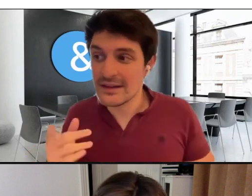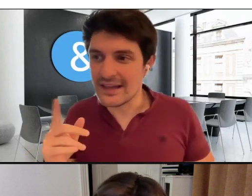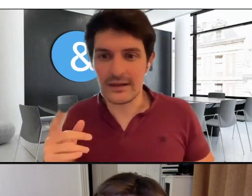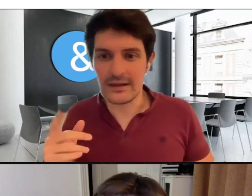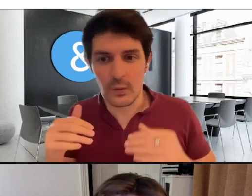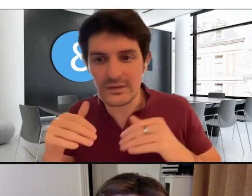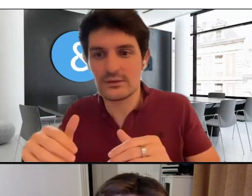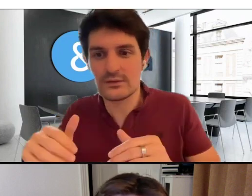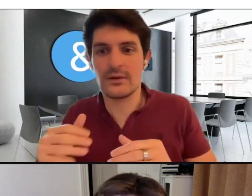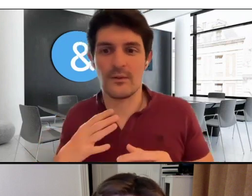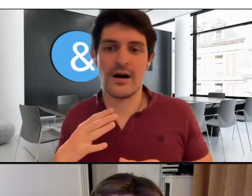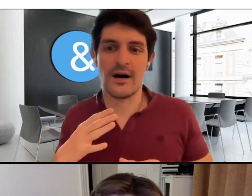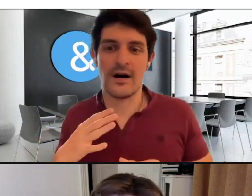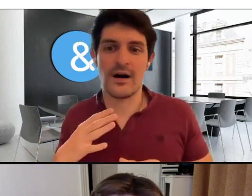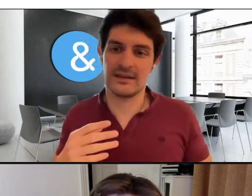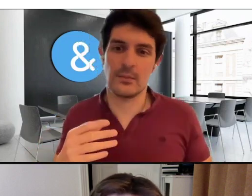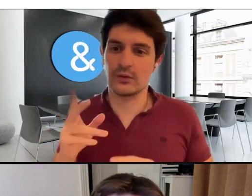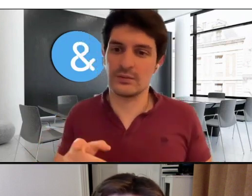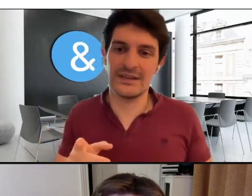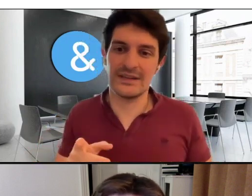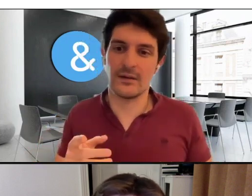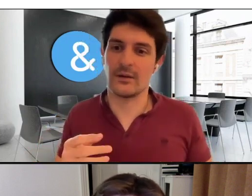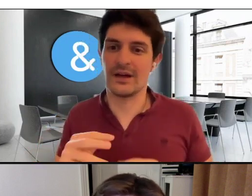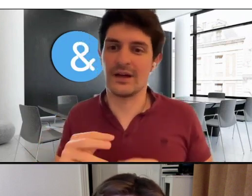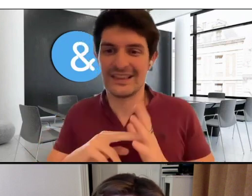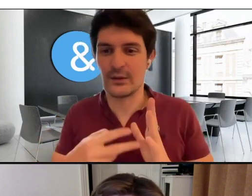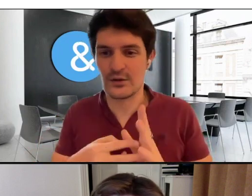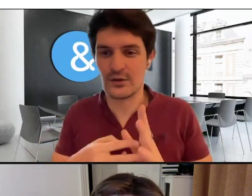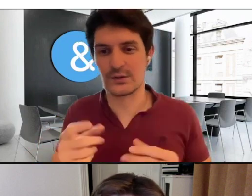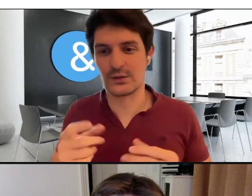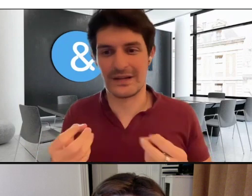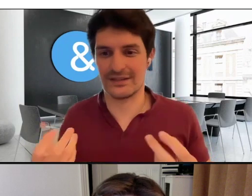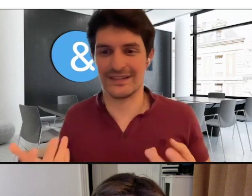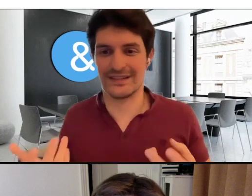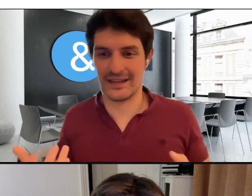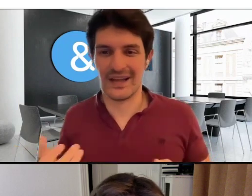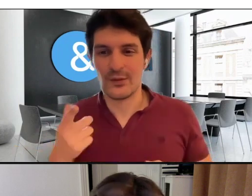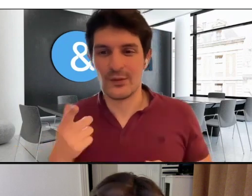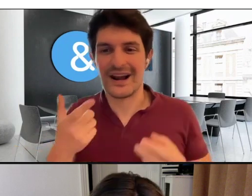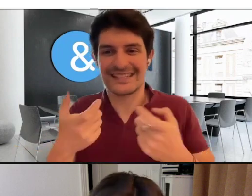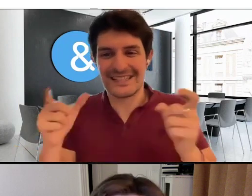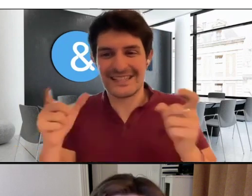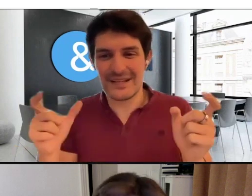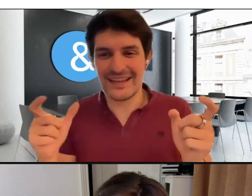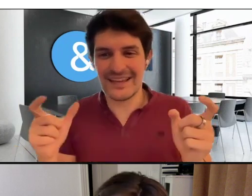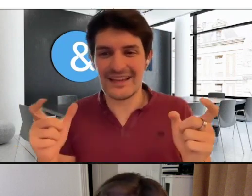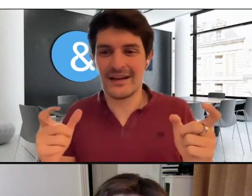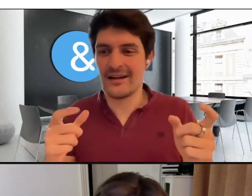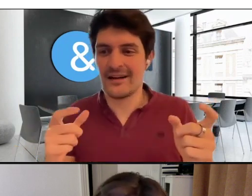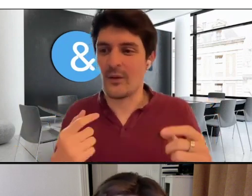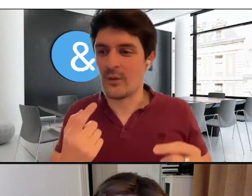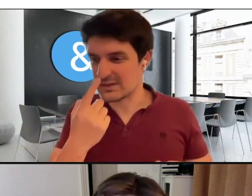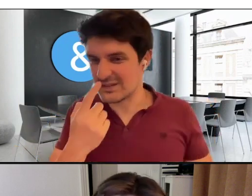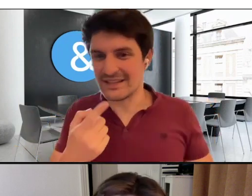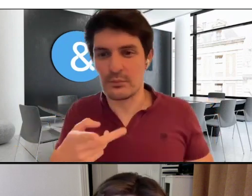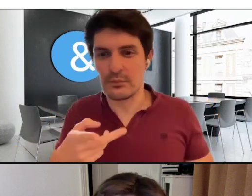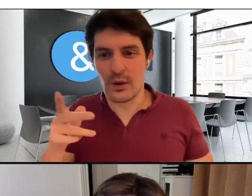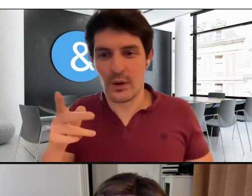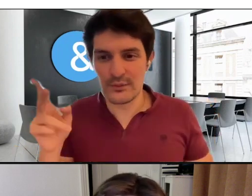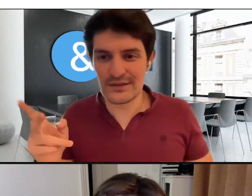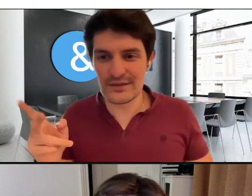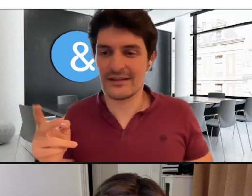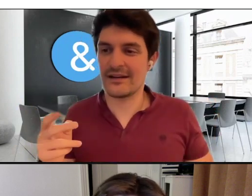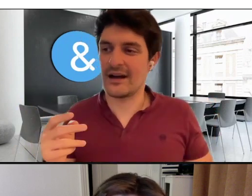on continue à avoir des produits technologiques qui se passent. L'accessibilité, je sens que c'est de plus en